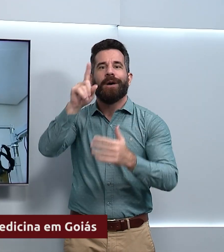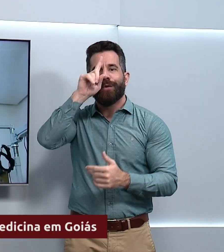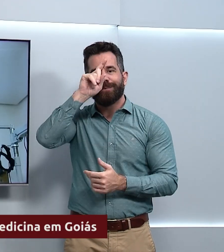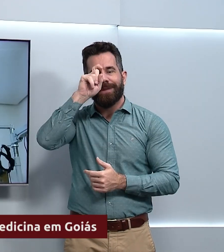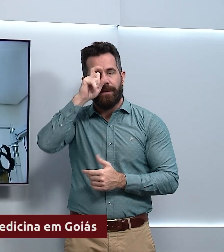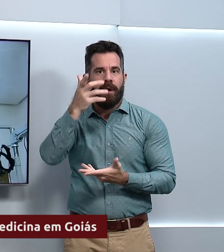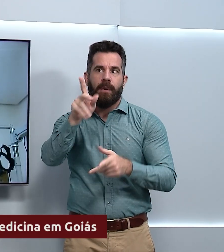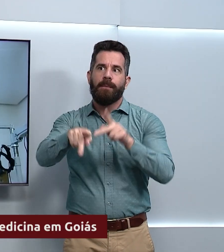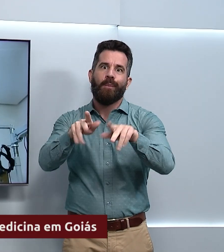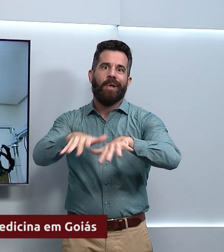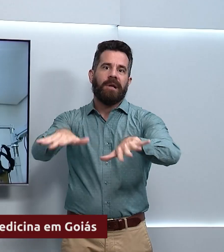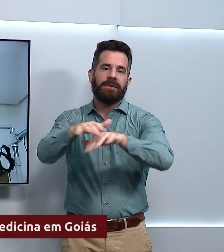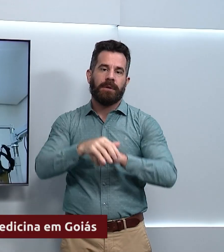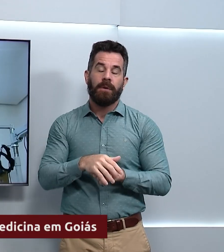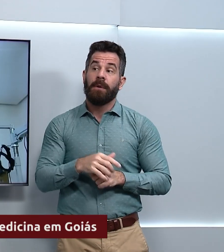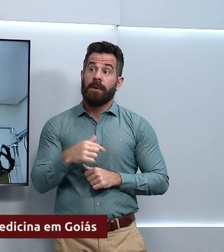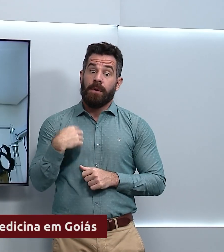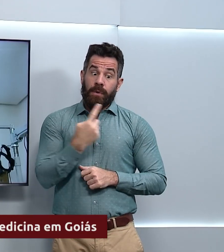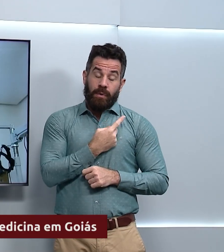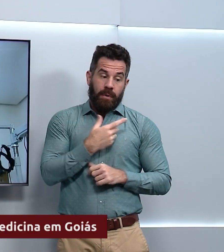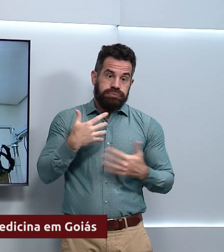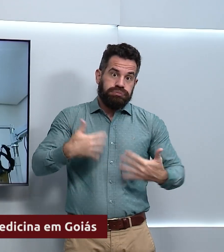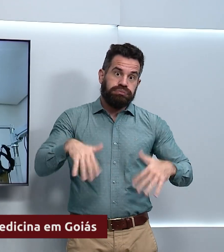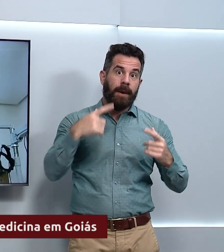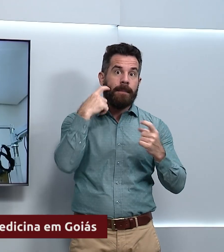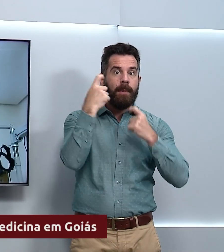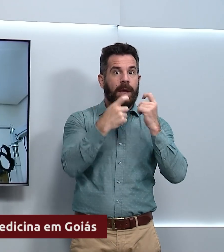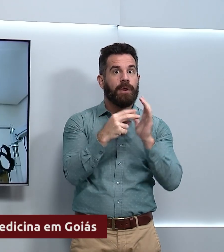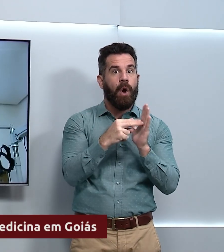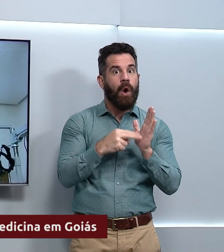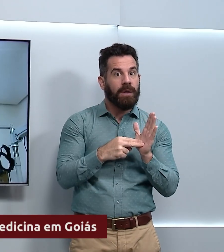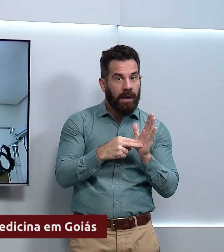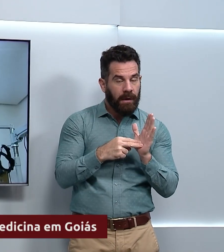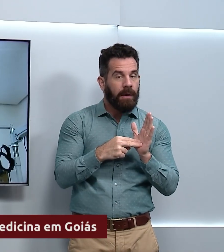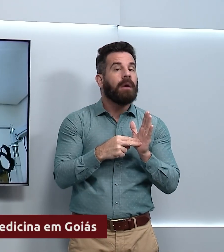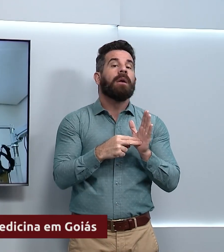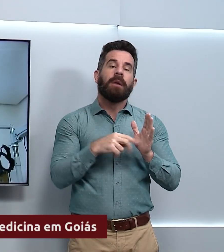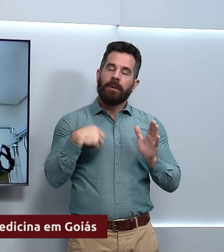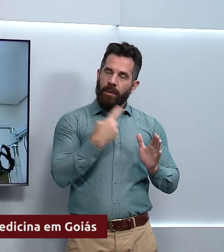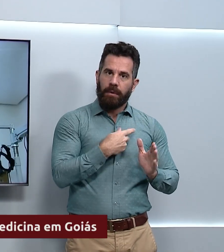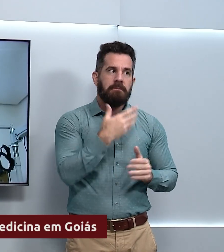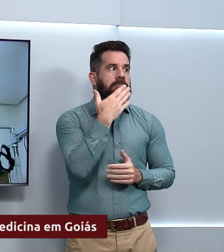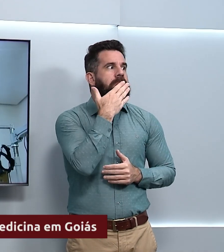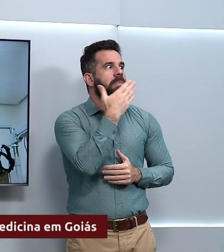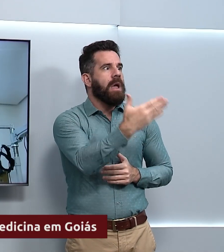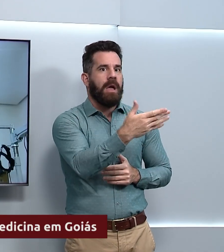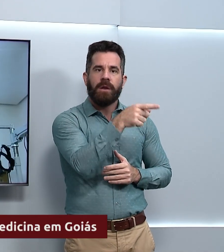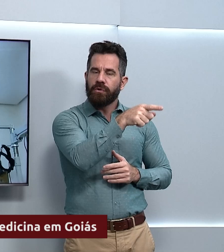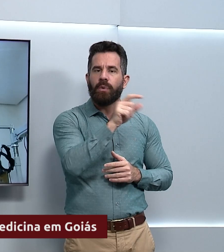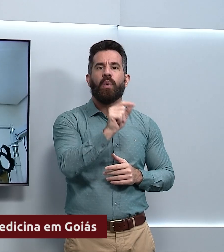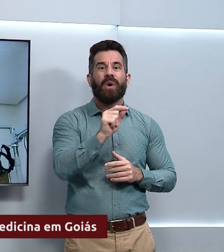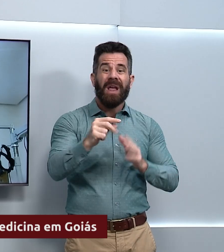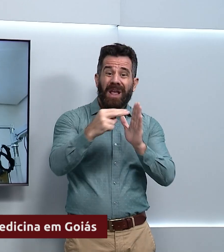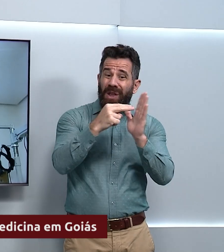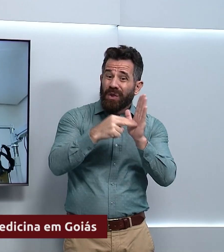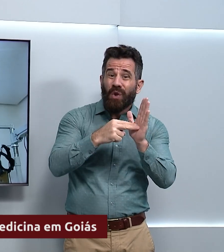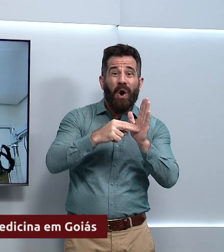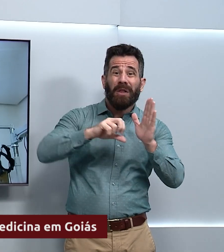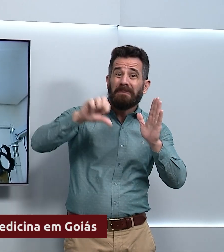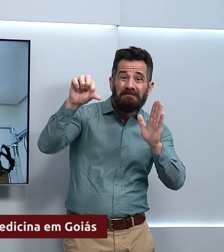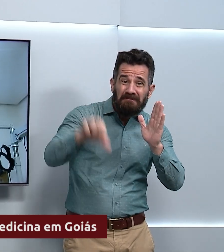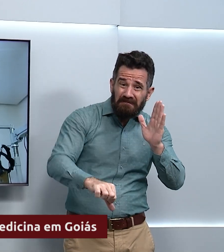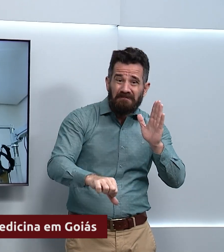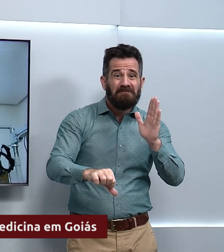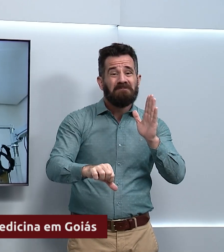gente espera das autoridades medidas enérgicas aí. Onde não tem condição, não abra mais vagas e até feche as vagas. É importante para que a